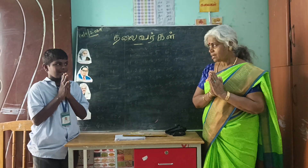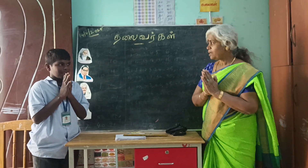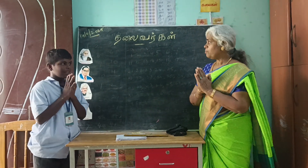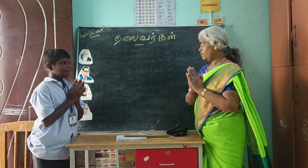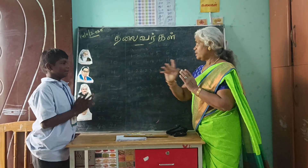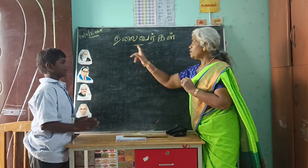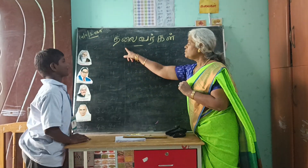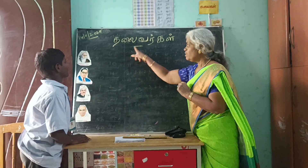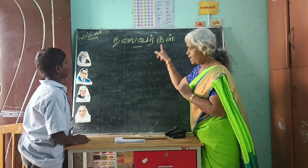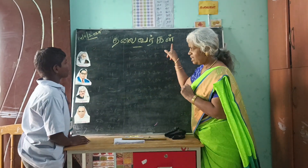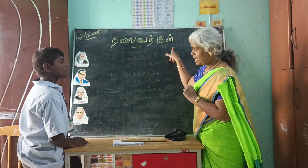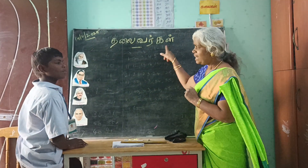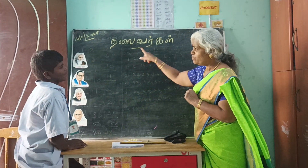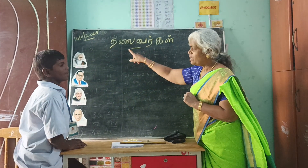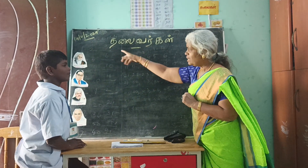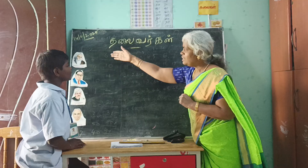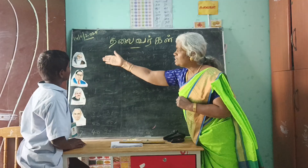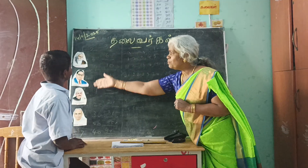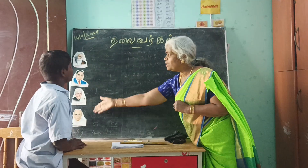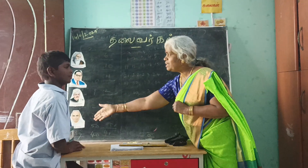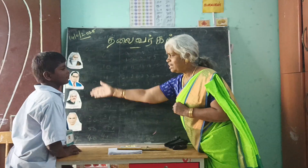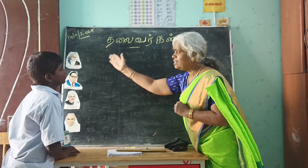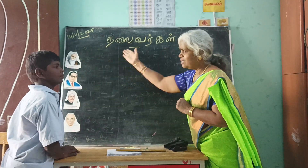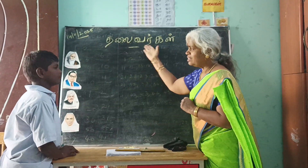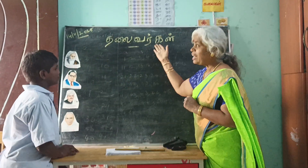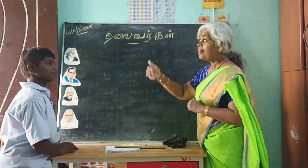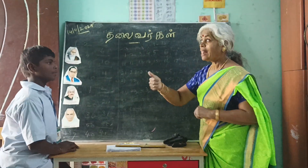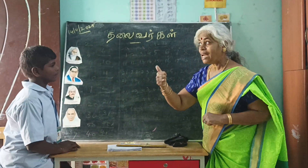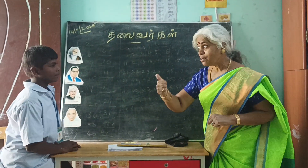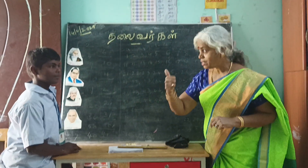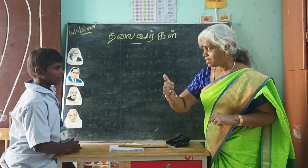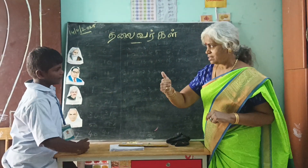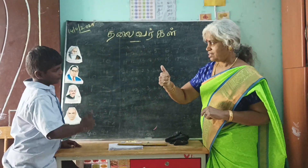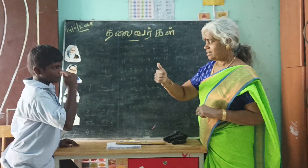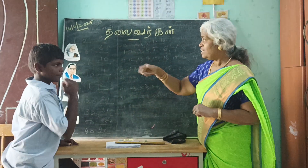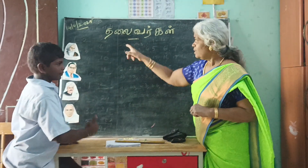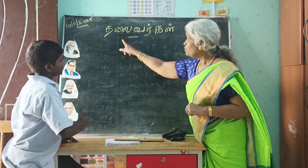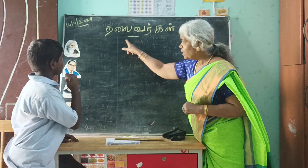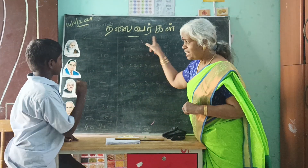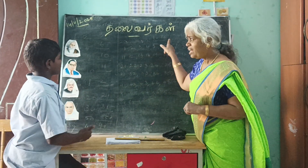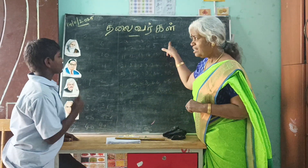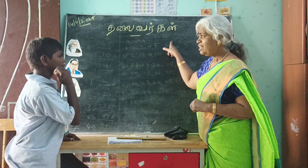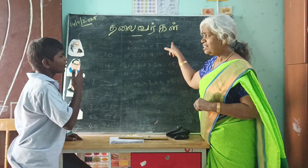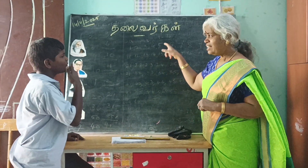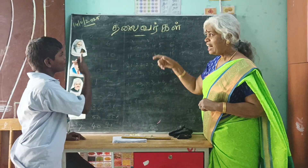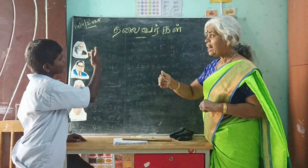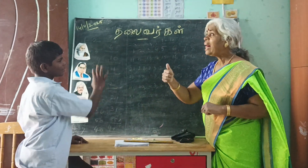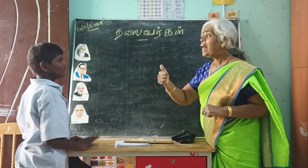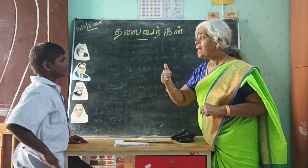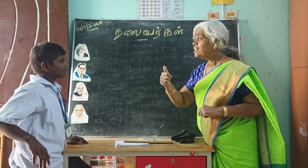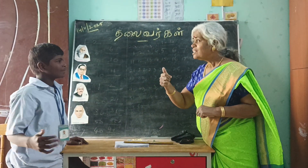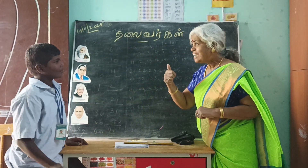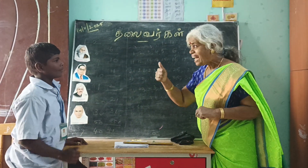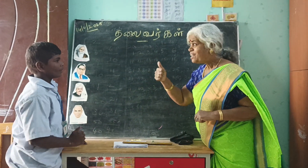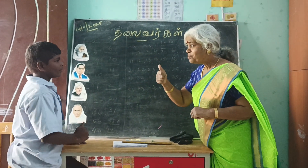வணக்கம் வணக்கம். இது யார் யார் இவங்களாம்? இவங்களாம் யார்? தலைவர்கள். இவங்களாம் யார் யார்